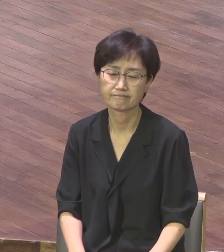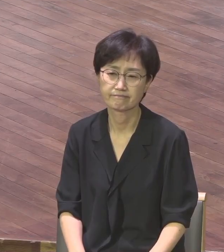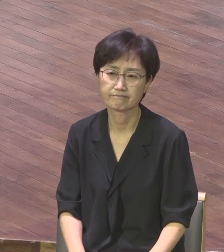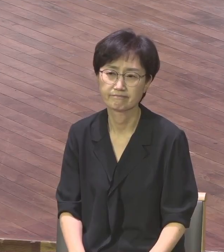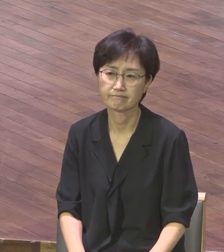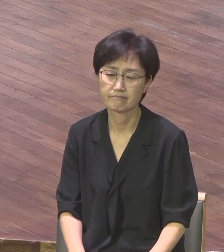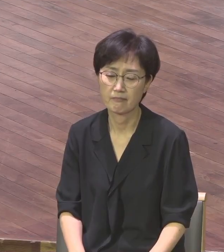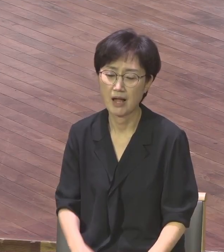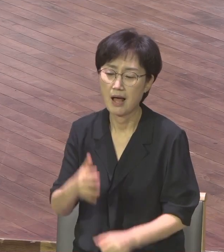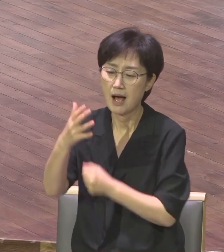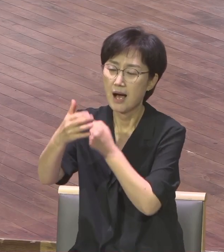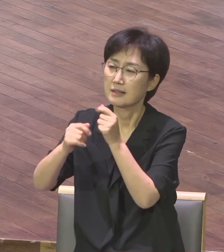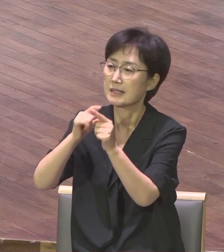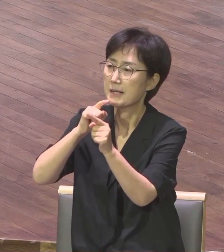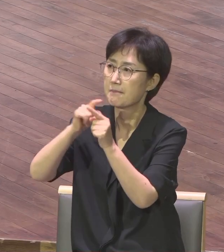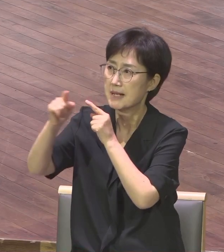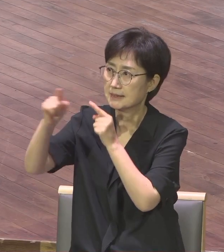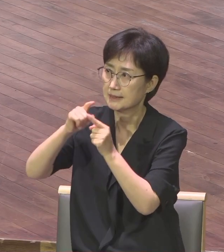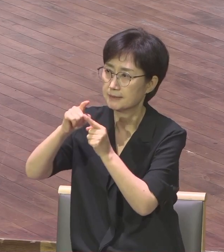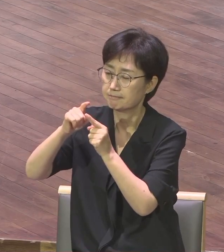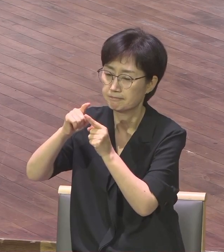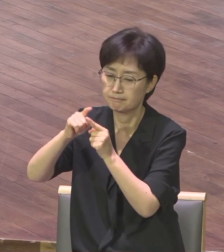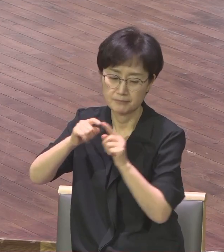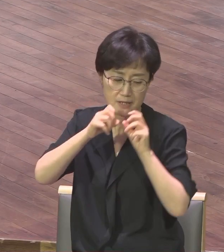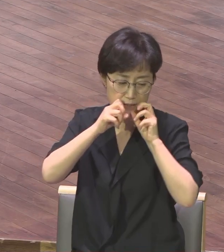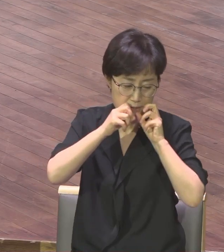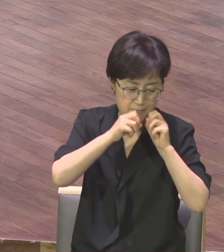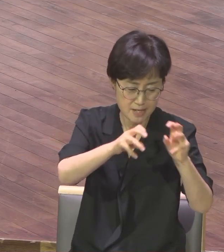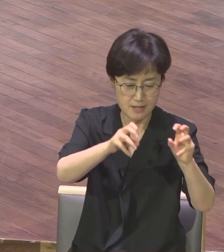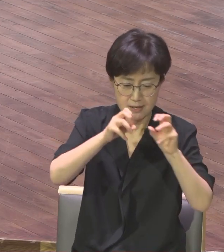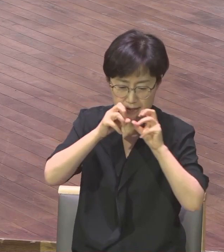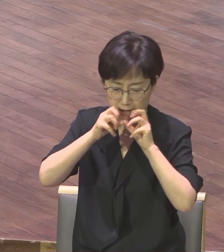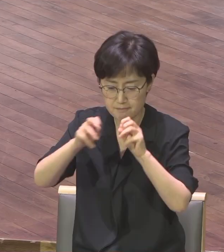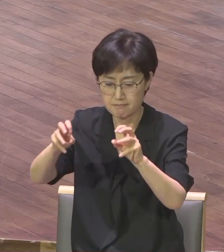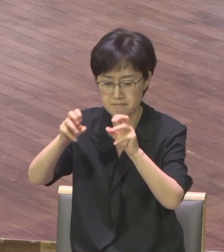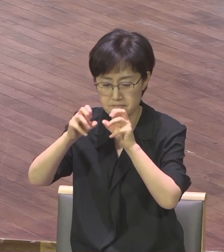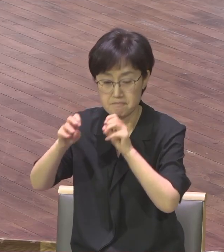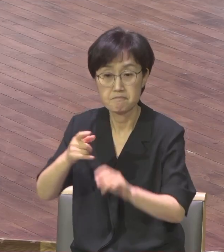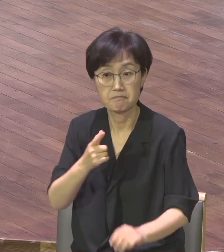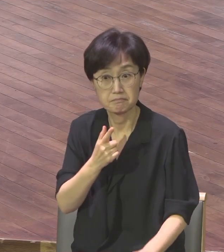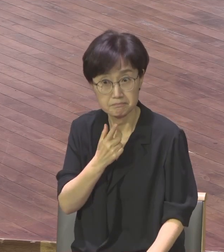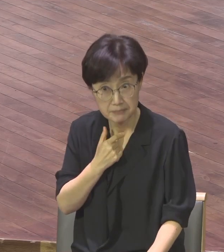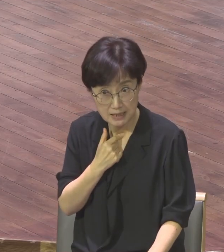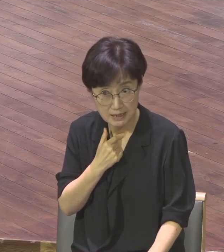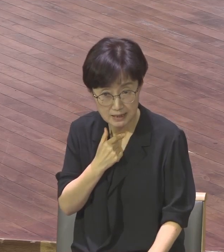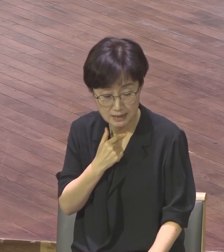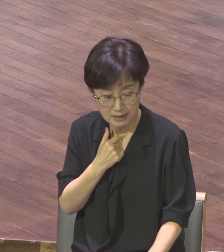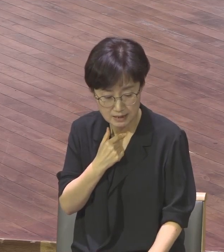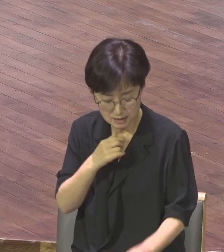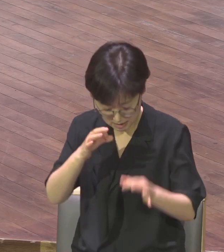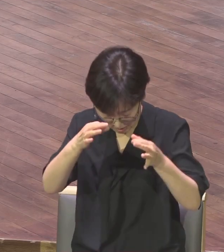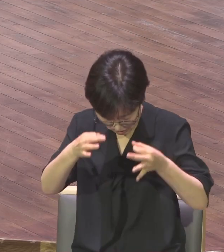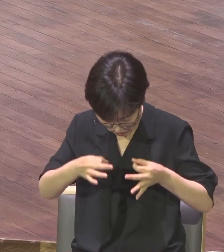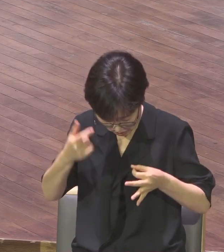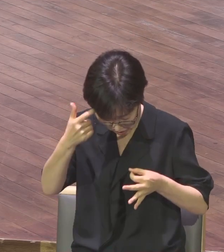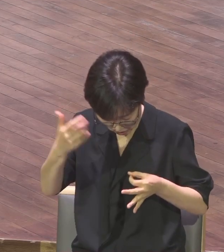현장에서 말씀을 그렇게 전해 보아야 여러분이 영적 상태를 진단할 수 있어요.